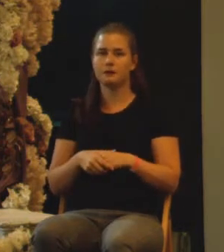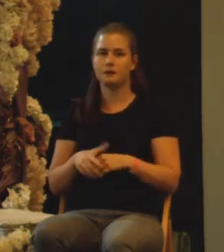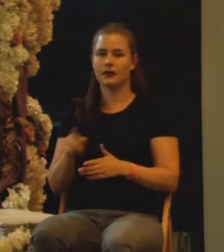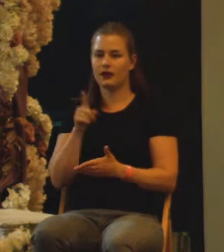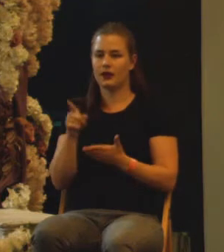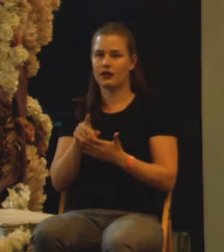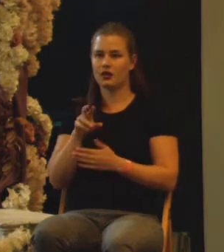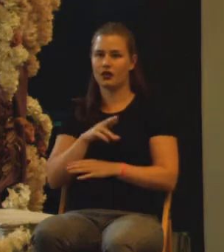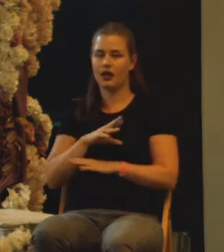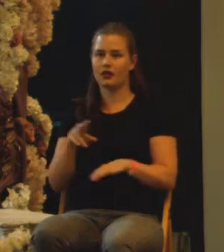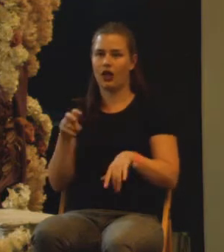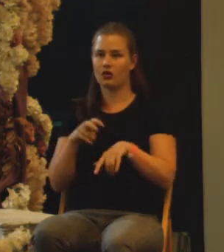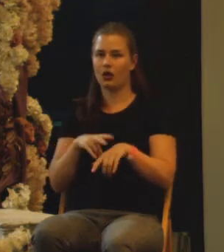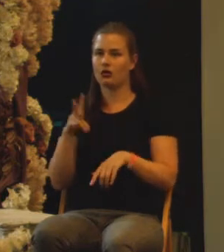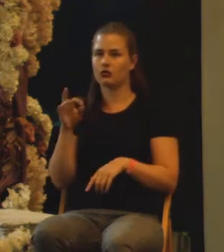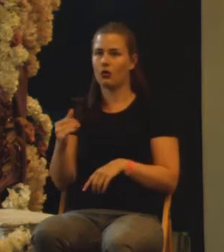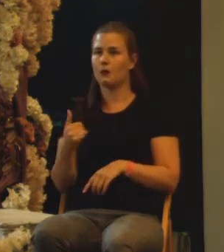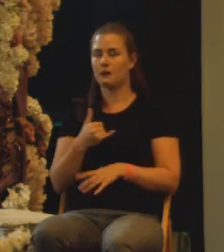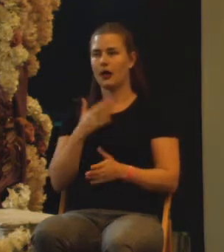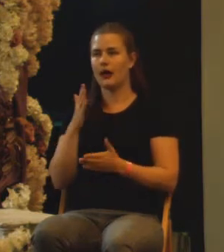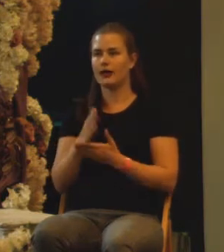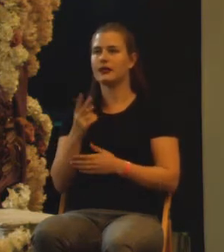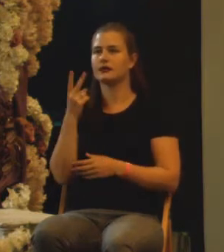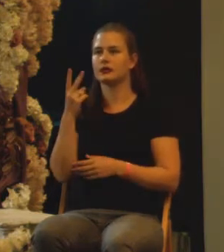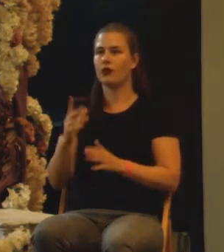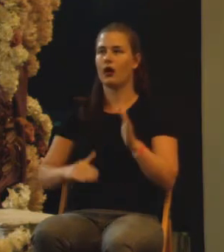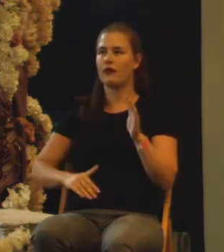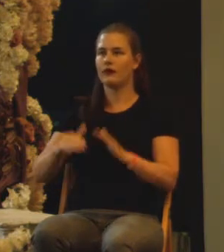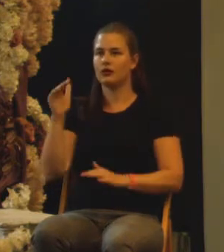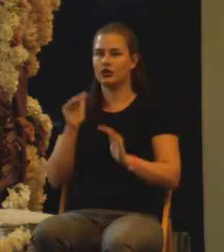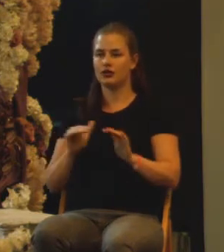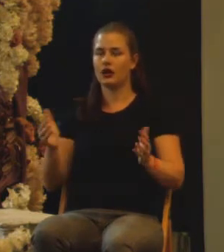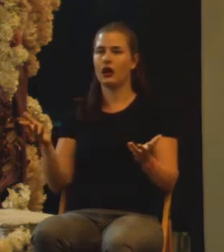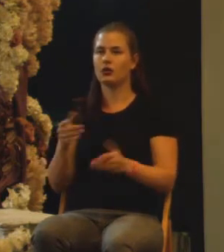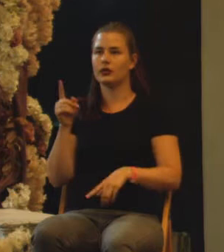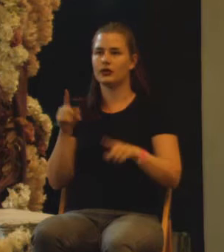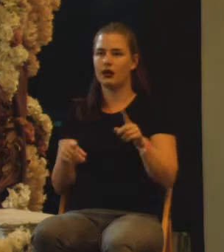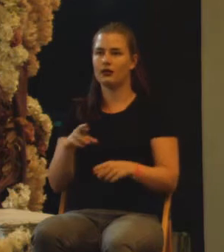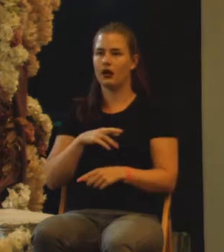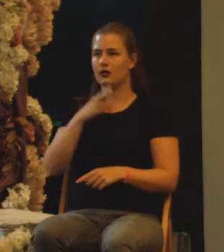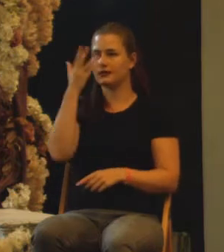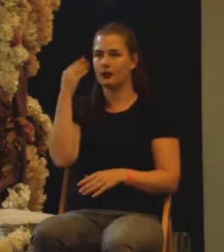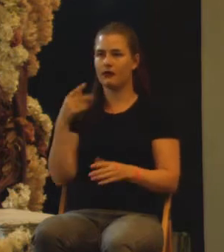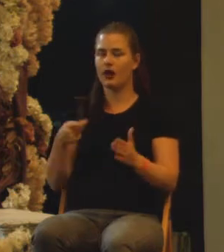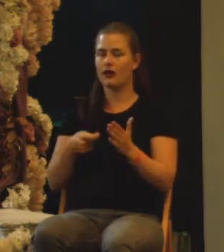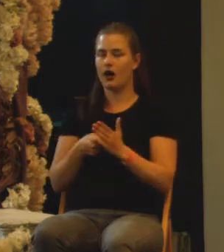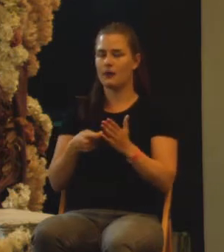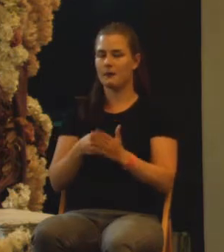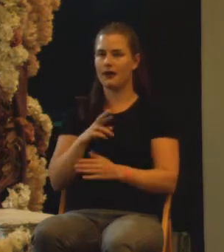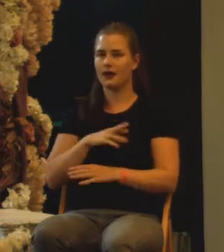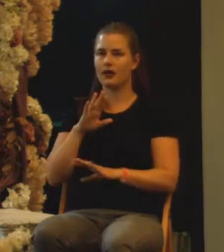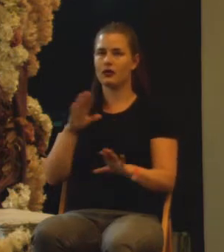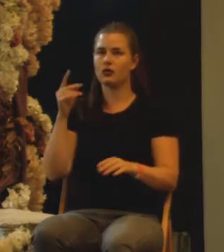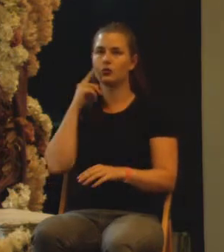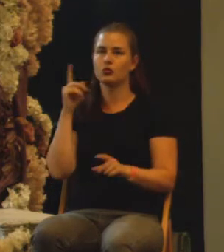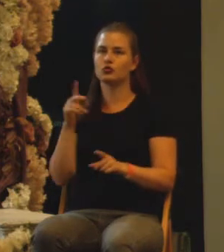Конечно, я не доктор, но у меня есть двое выросших детей, которых иногда я забываю кормить. Я не думаю, что